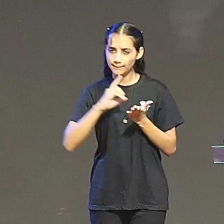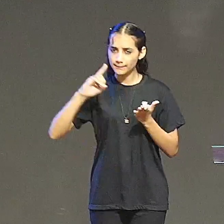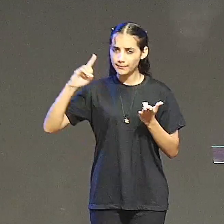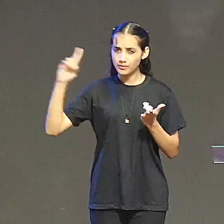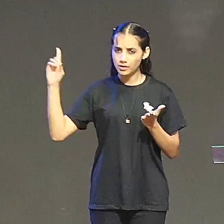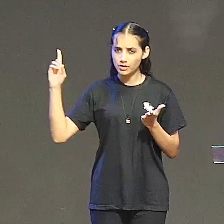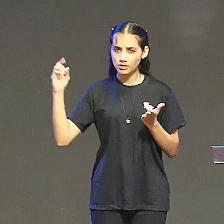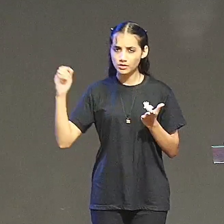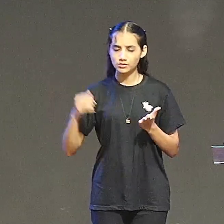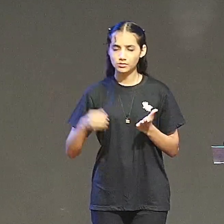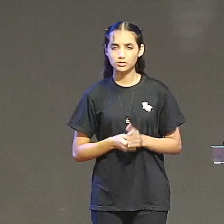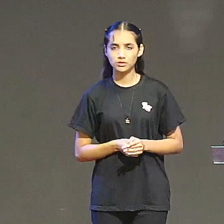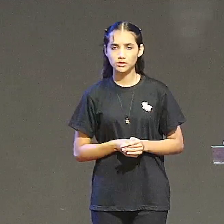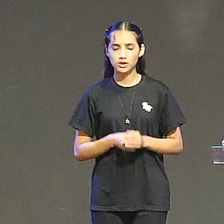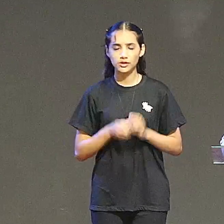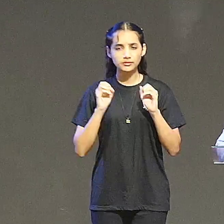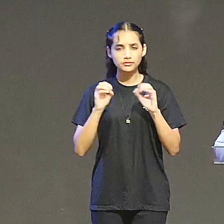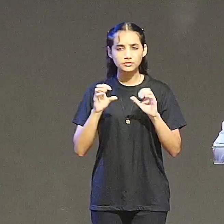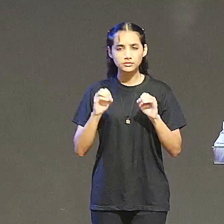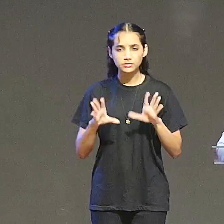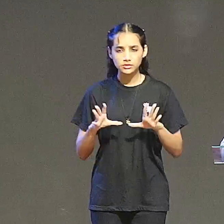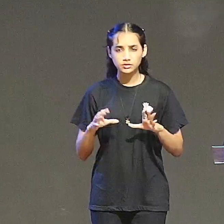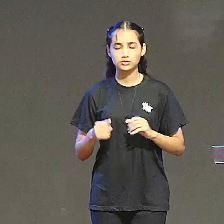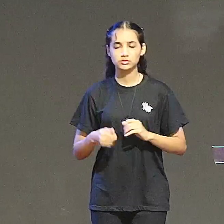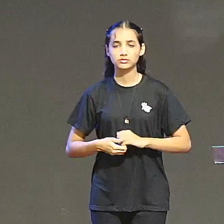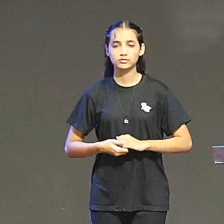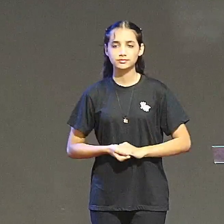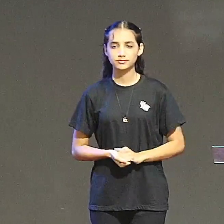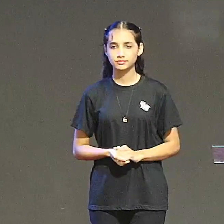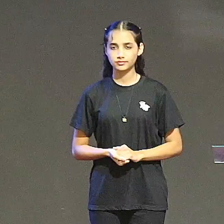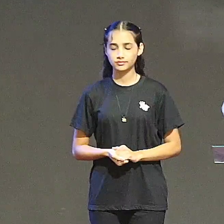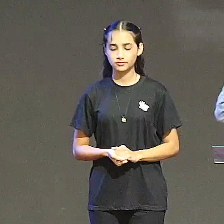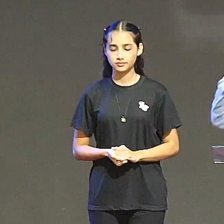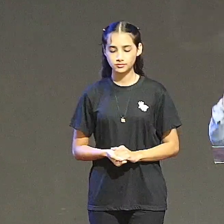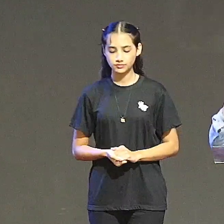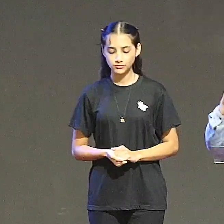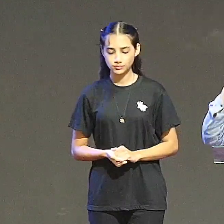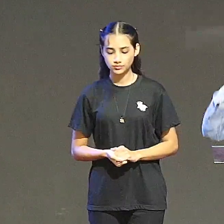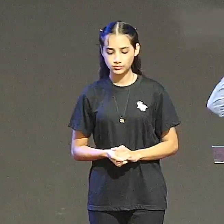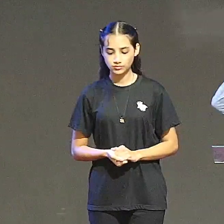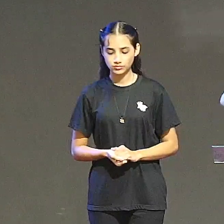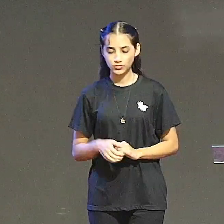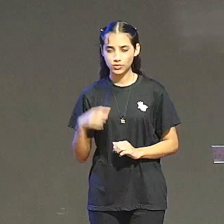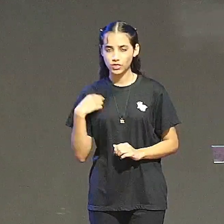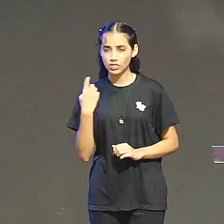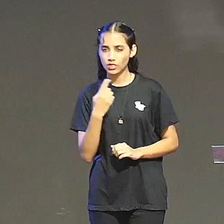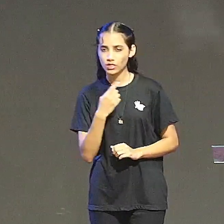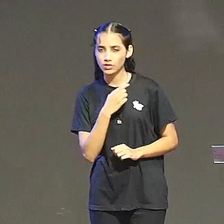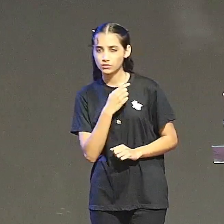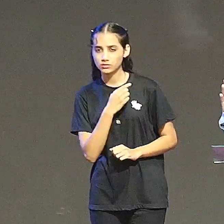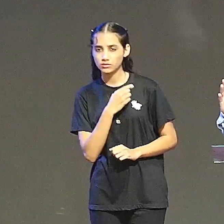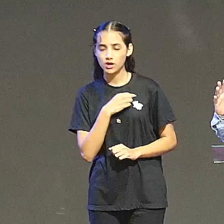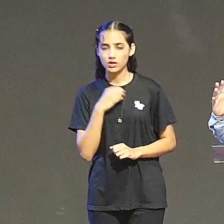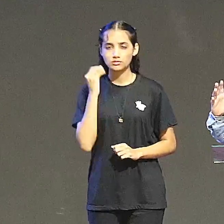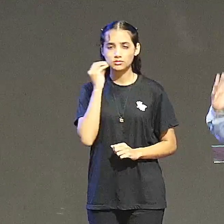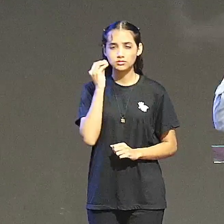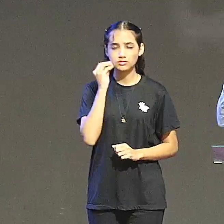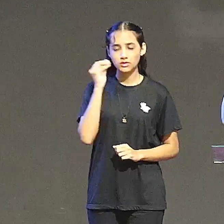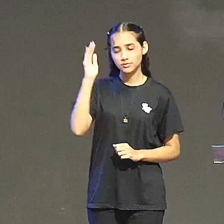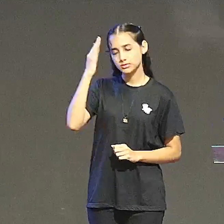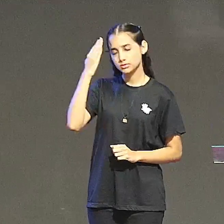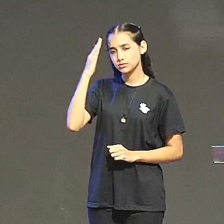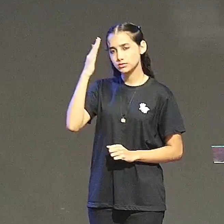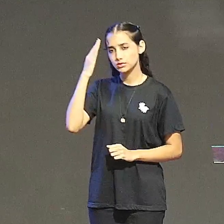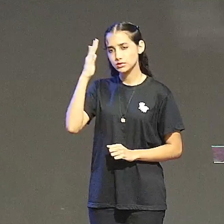grandezas de Deus e uma maneira da gente entender ou tentar entender porque tá acima do nosso entendimento a gente